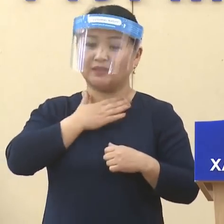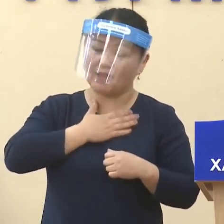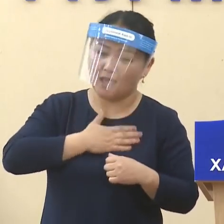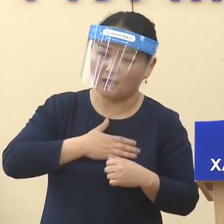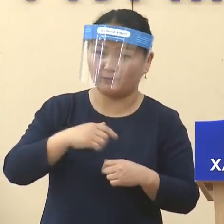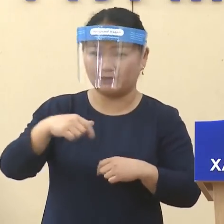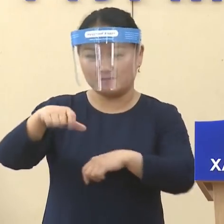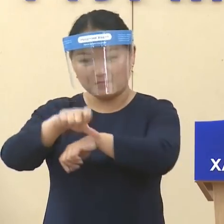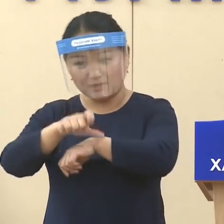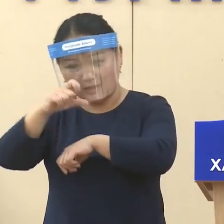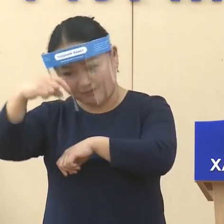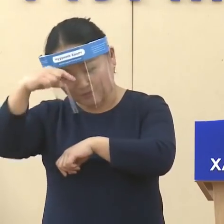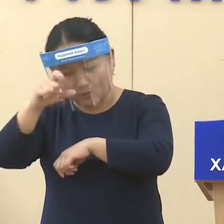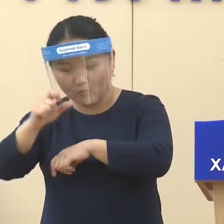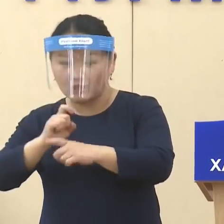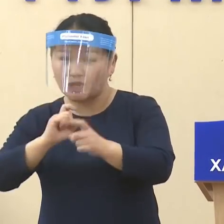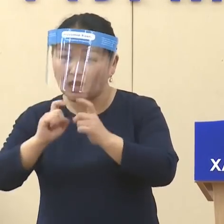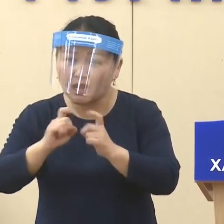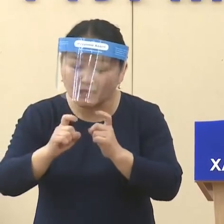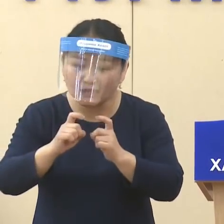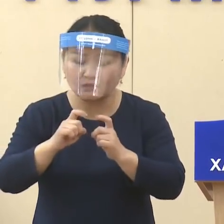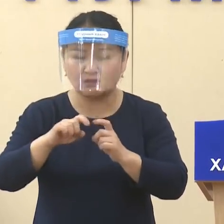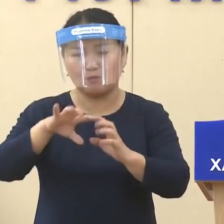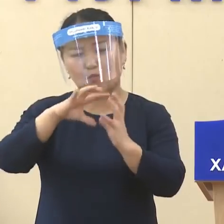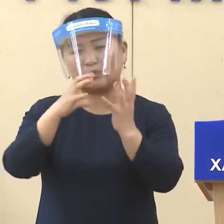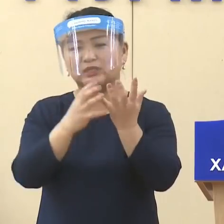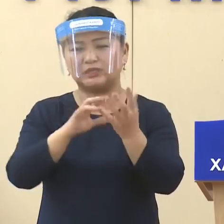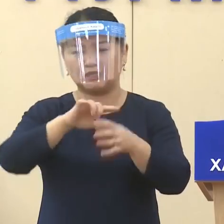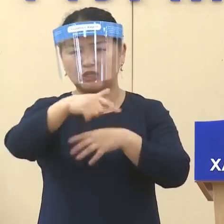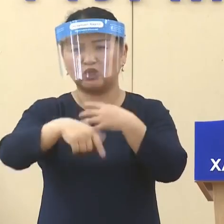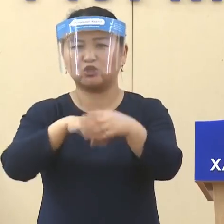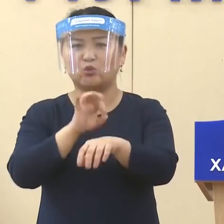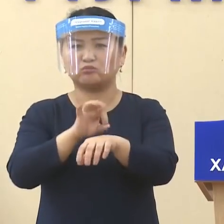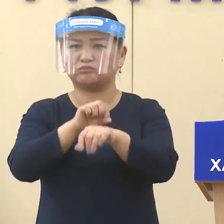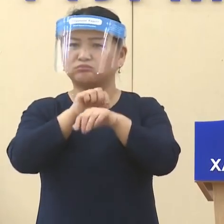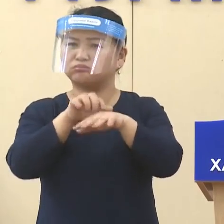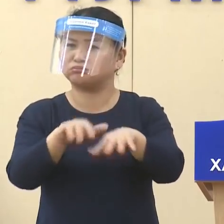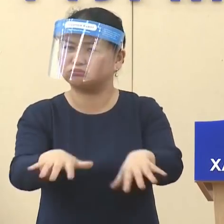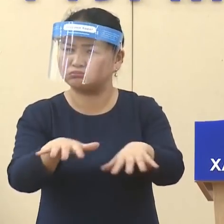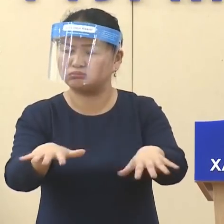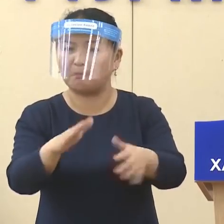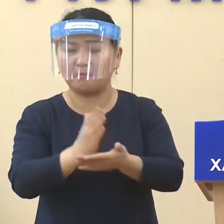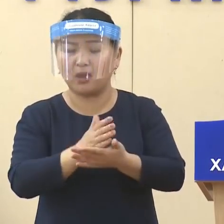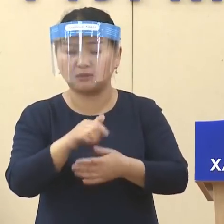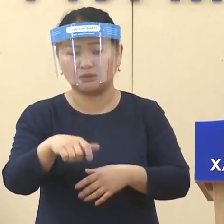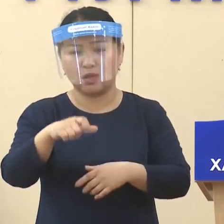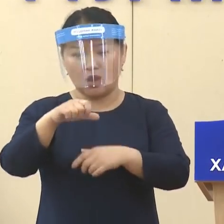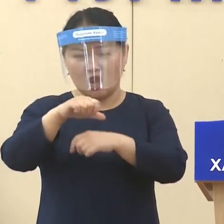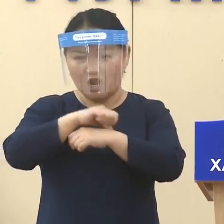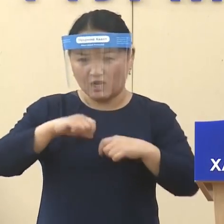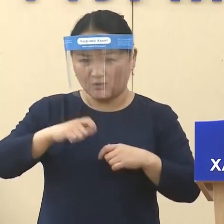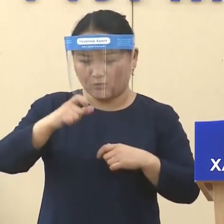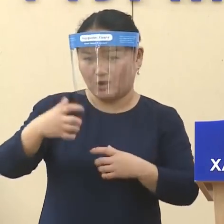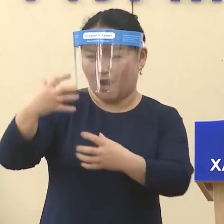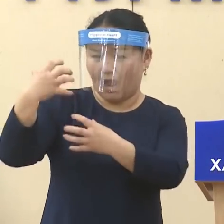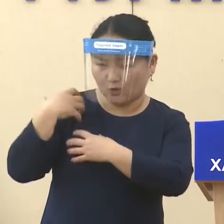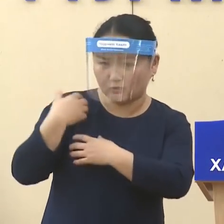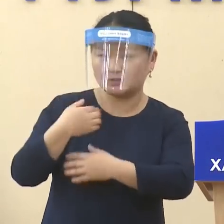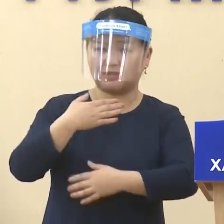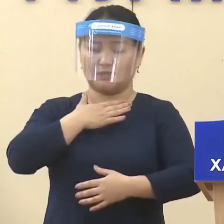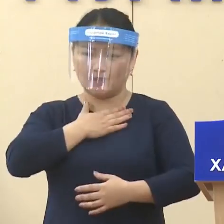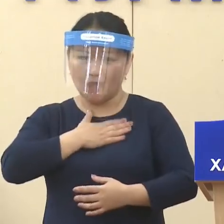хамтарч ажиллаж байгаа. Ягаад гэвэл дэлхийн нийтийг төгшөөсөн энэ цар тахлын үед бол хүн болгон хариуцлагатай хүлээцтэй ийм байж аж бид нар ард гарна. Энэ